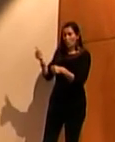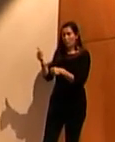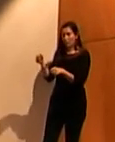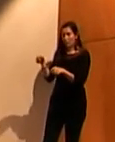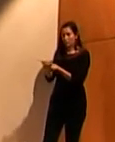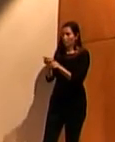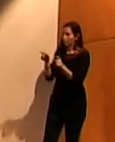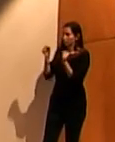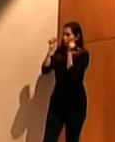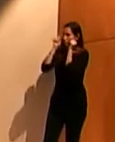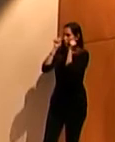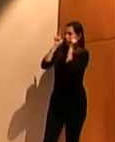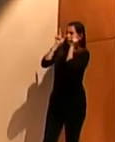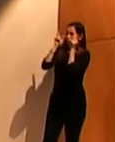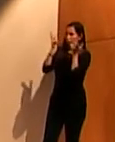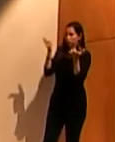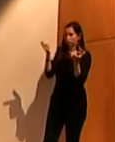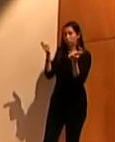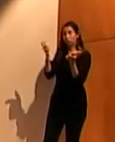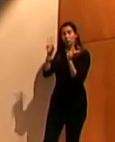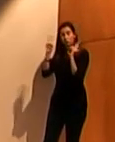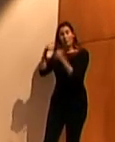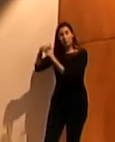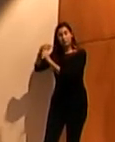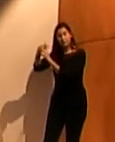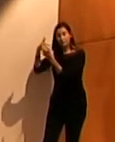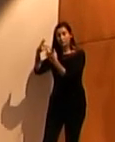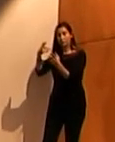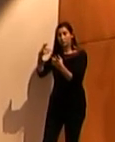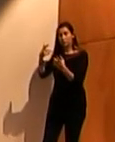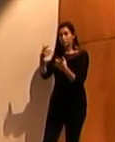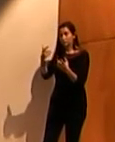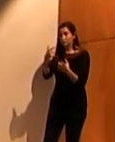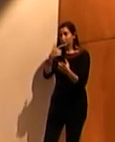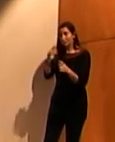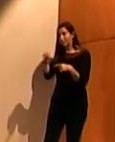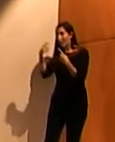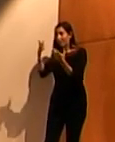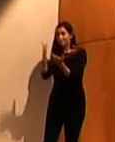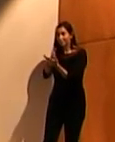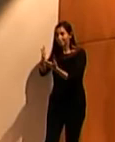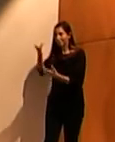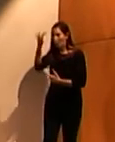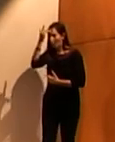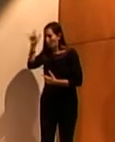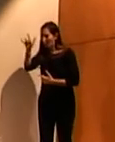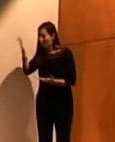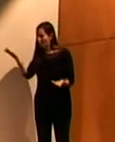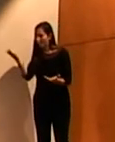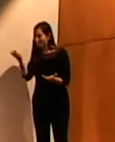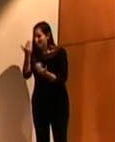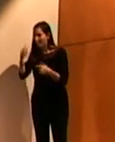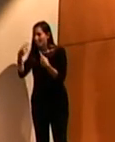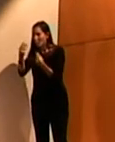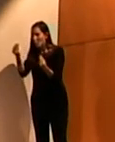surpris, plutôt de façon positive, vers l'inconnu, cette aventure qui les amenait un petit